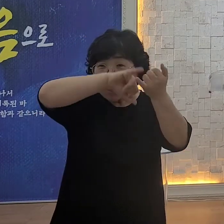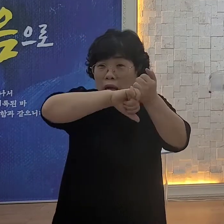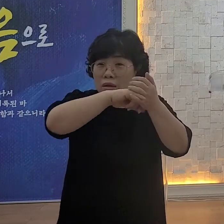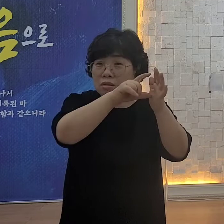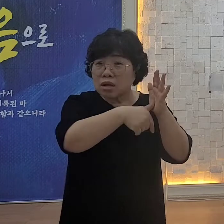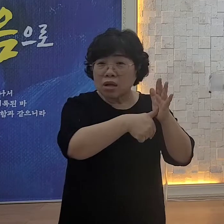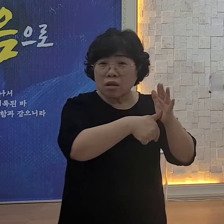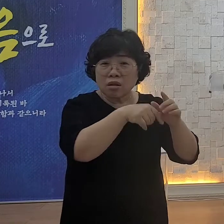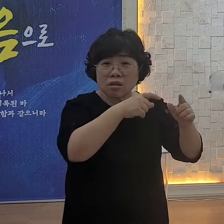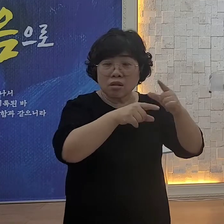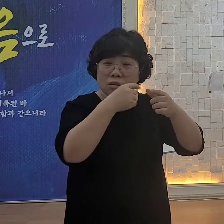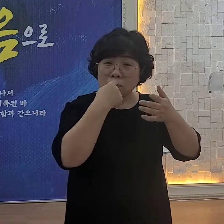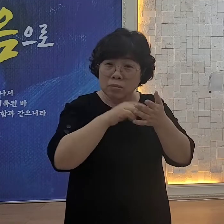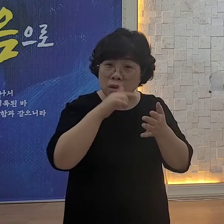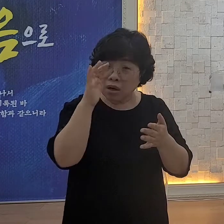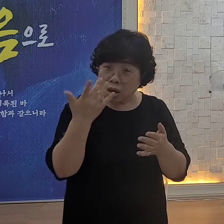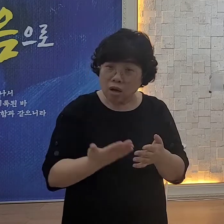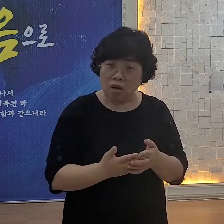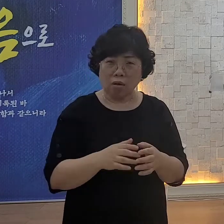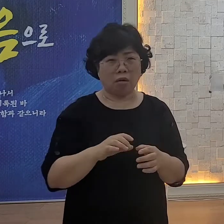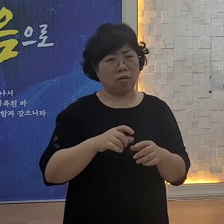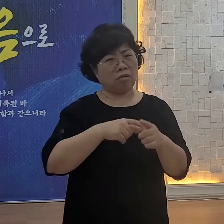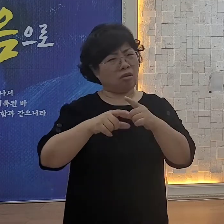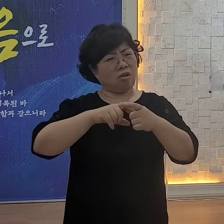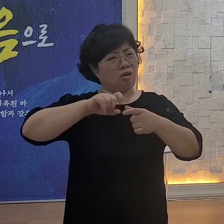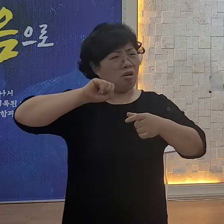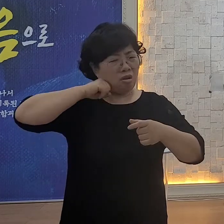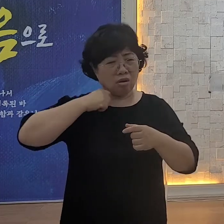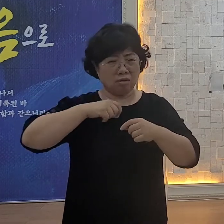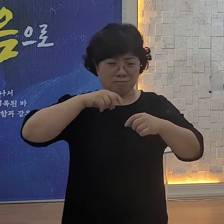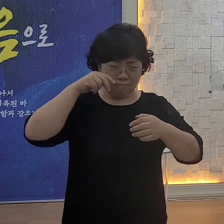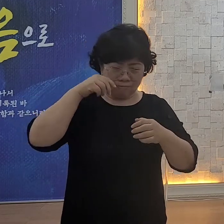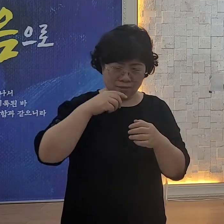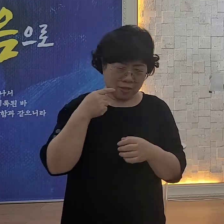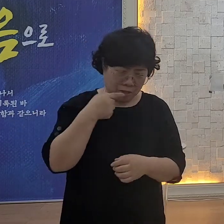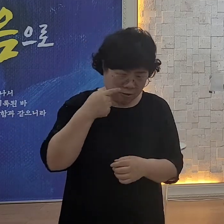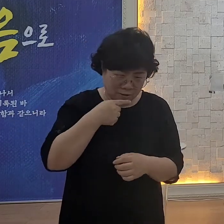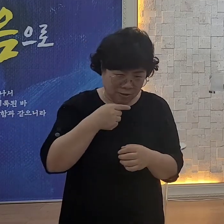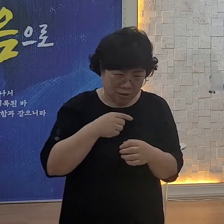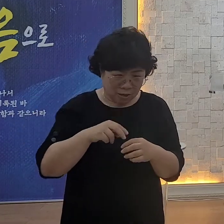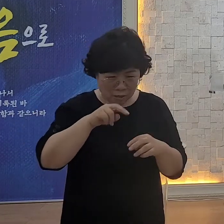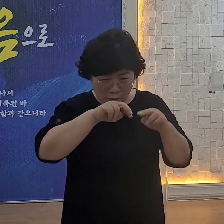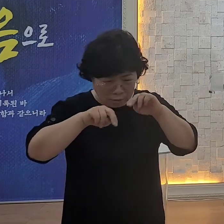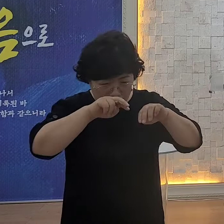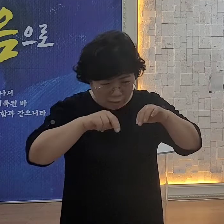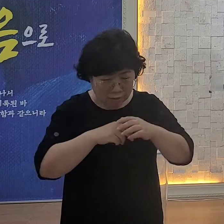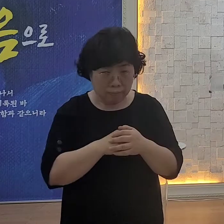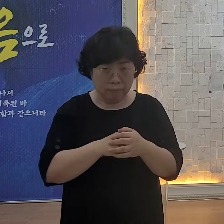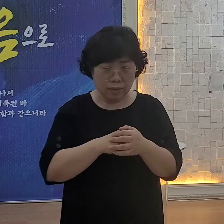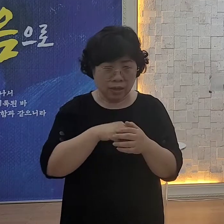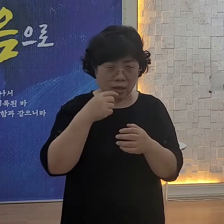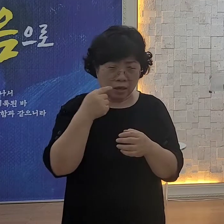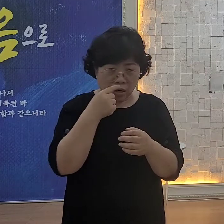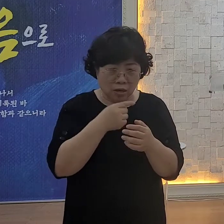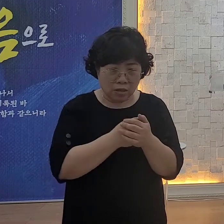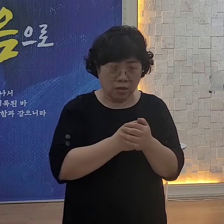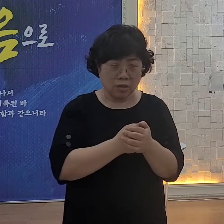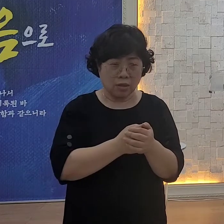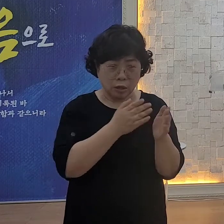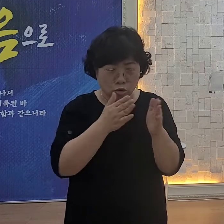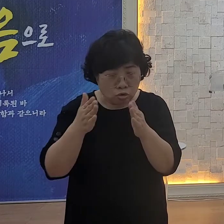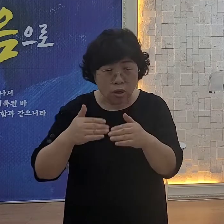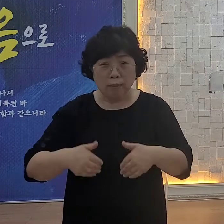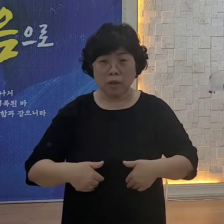어땠을까요? 더더욱 엄격한 절차를 거쳐야만. 그러니까 우리 이 일반 평민들은 이